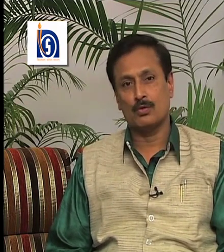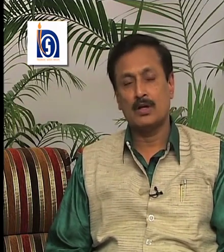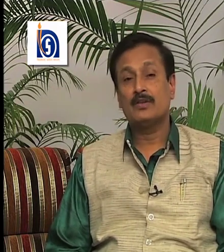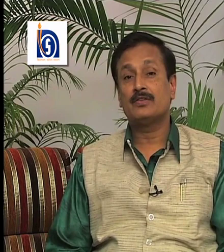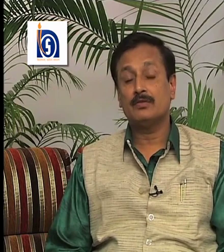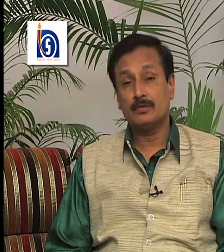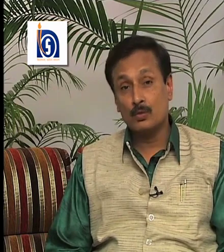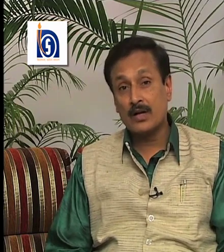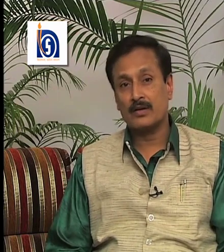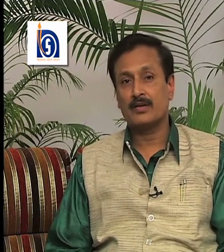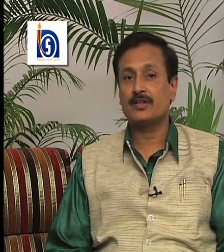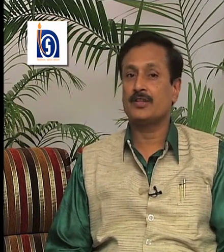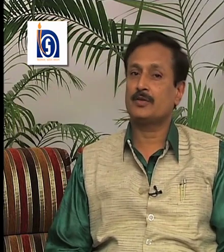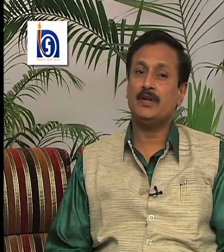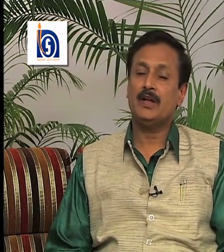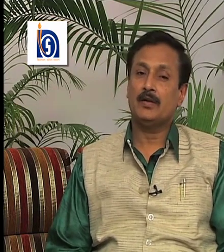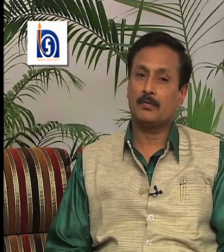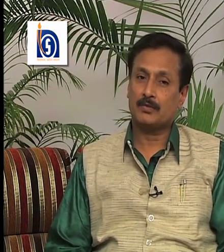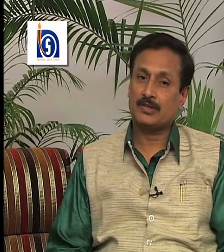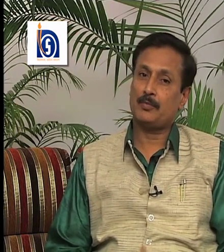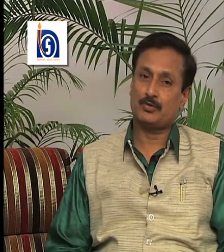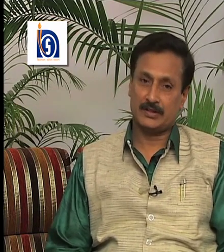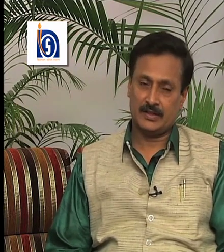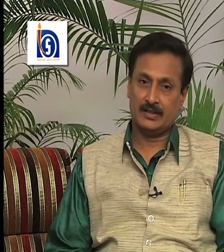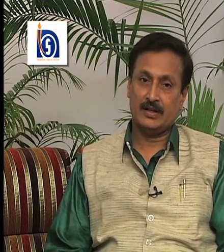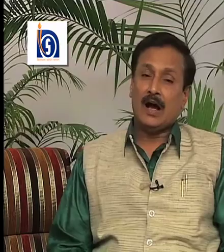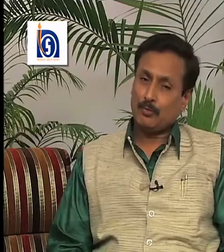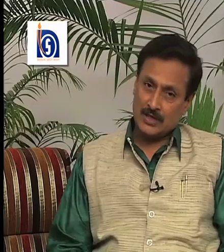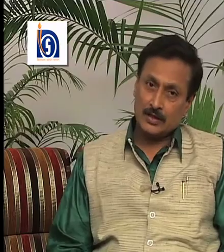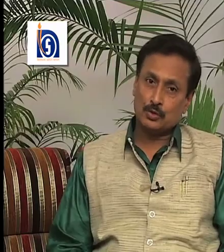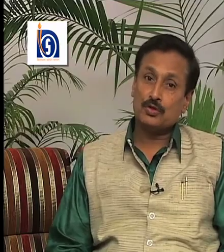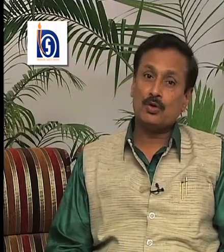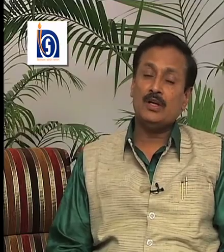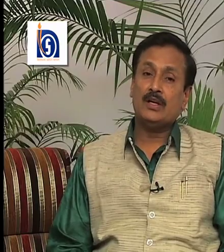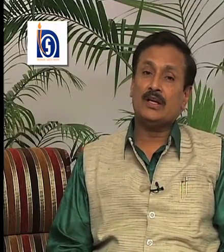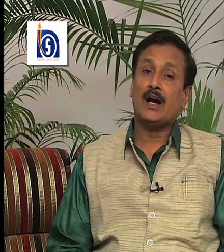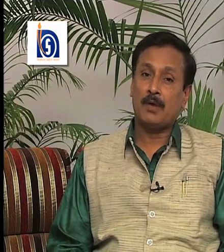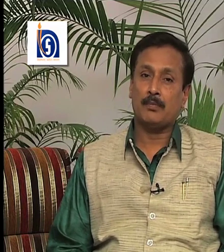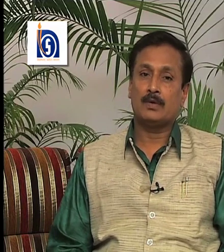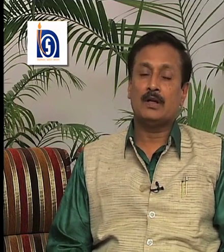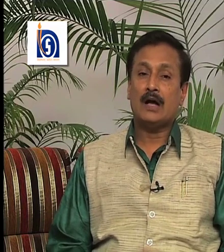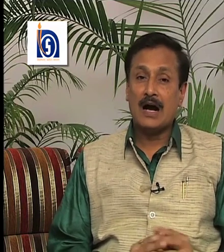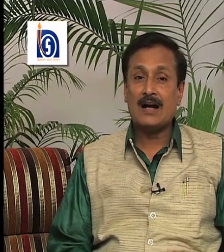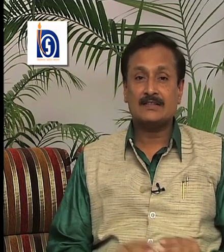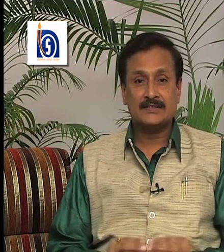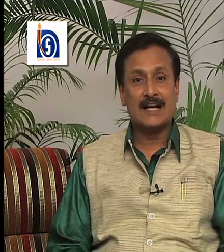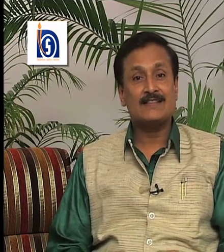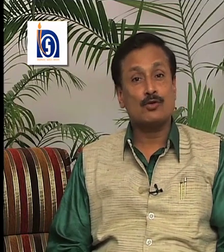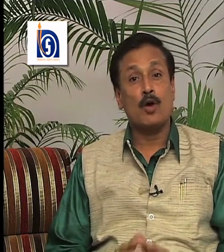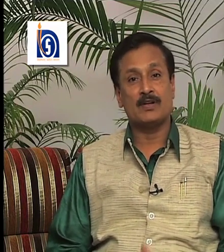को हुनर के क्षेत्र में शिक्षा पहुँचाते हैं। आपको जानकर खुशी होगी कि अब हम आर्ट्स, साइंस,